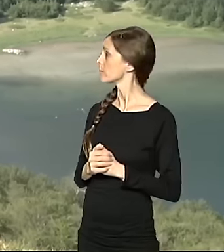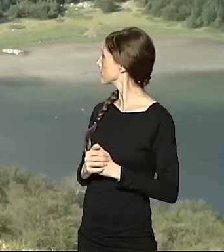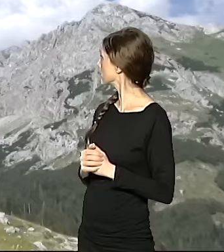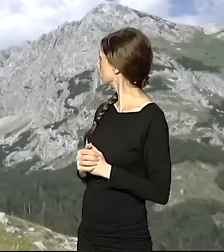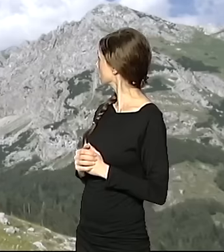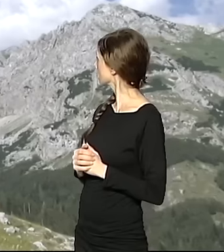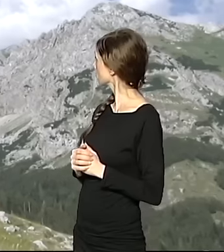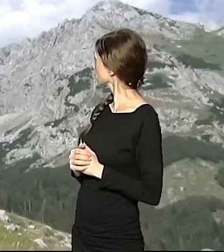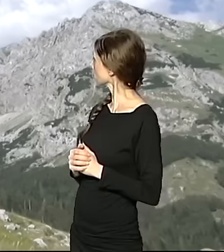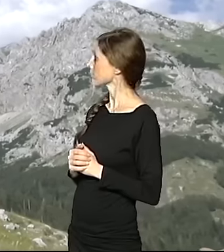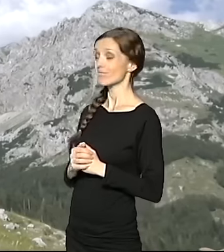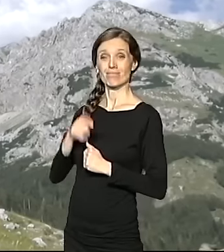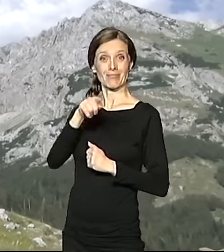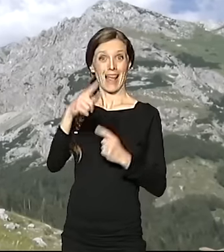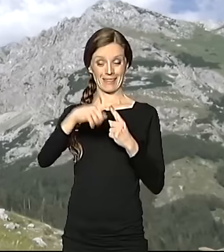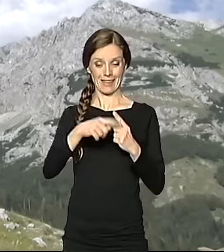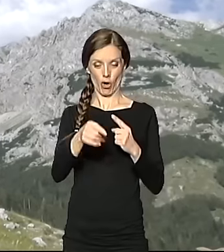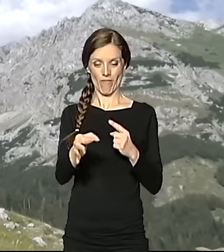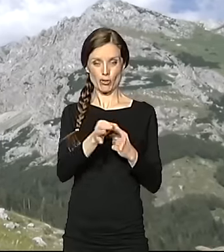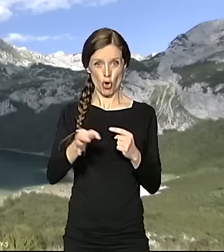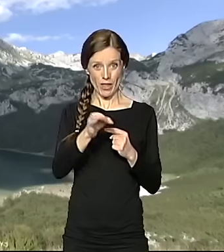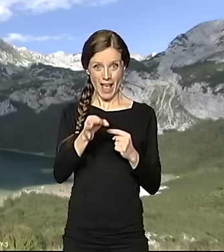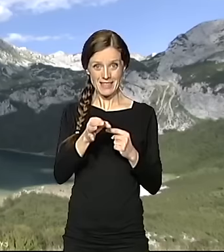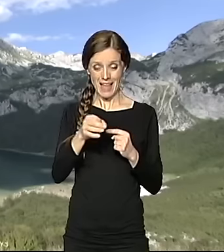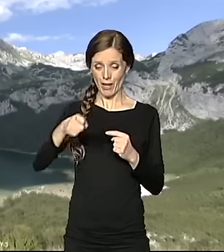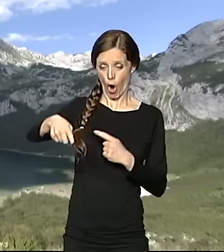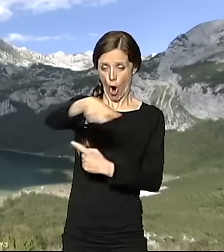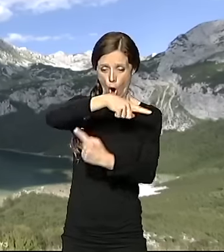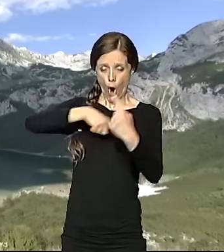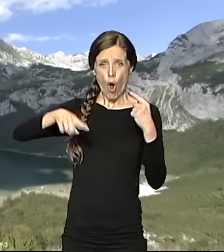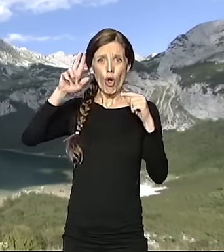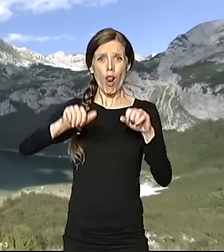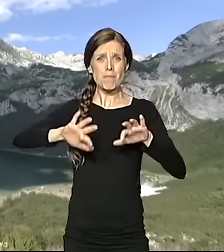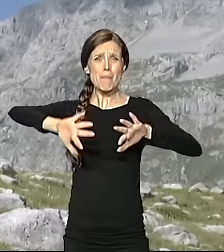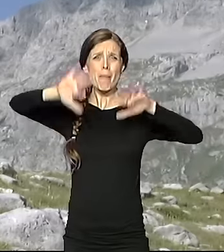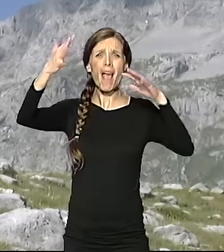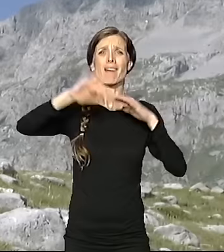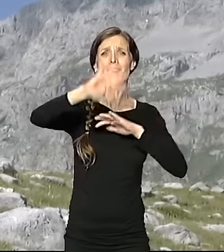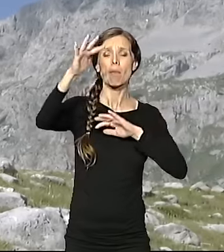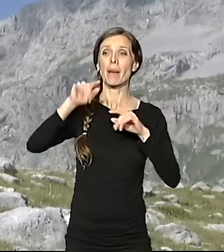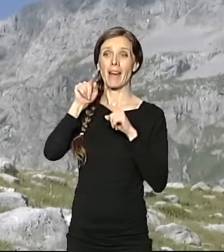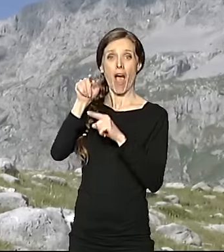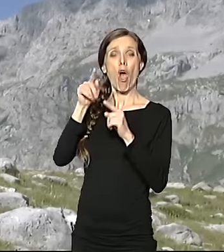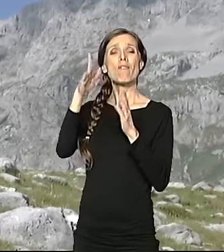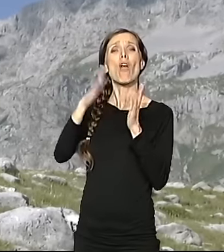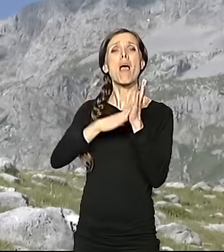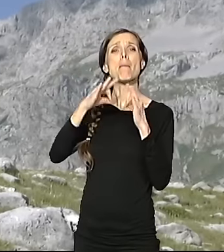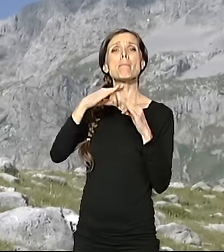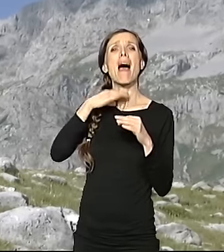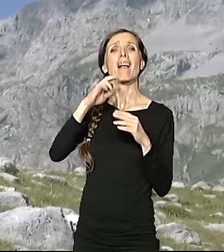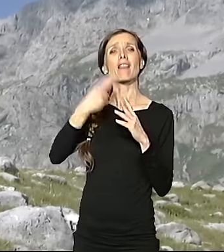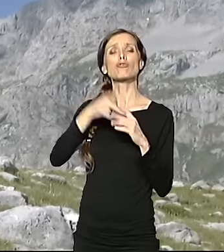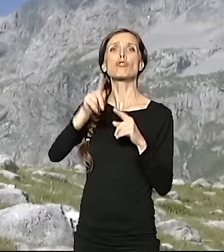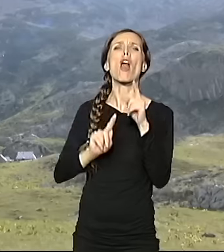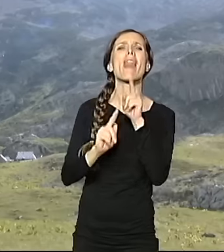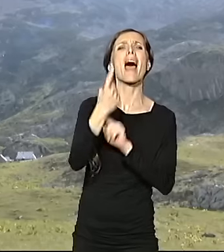Trnovačko jezero okruženo je sa svih strana ovim gorostasima koji se ogledaju u njemu. Ovo je Maglić, najviši vrh Bosne i Hercegovine.